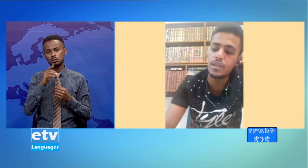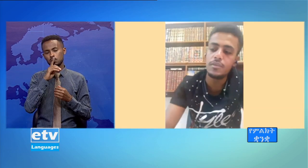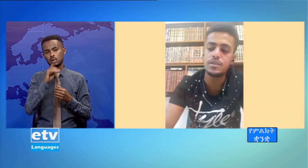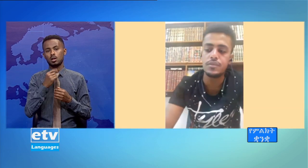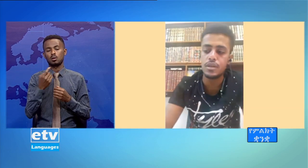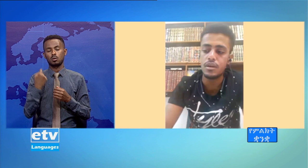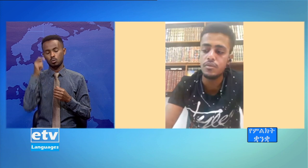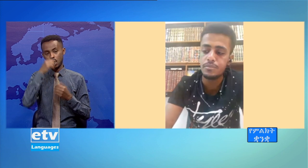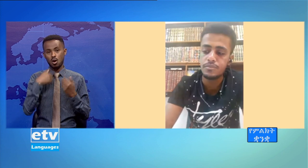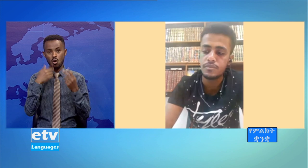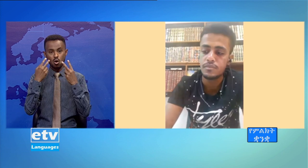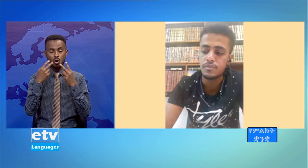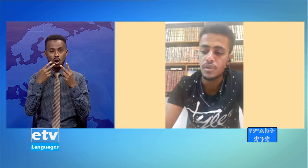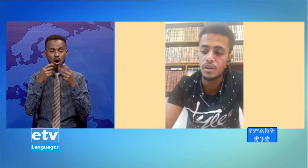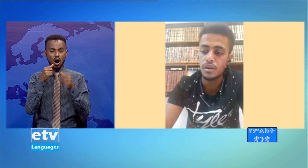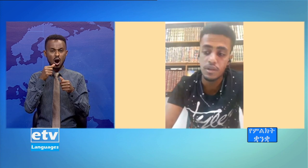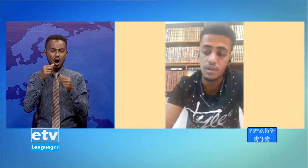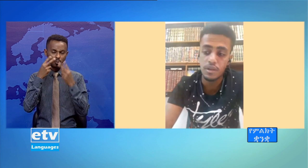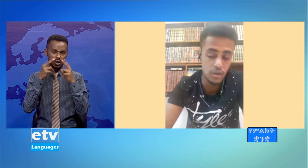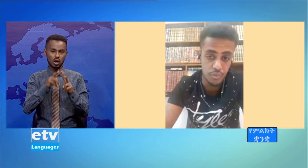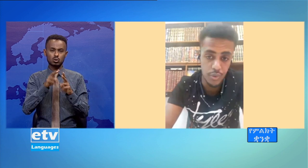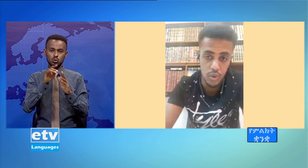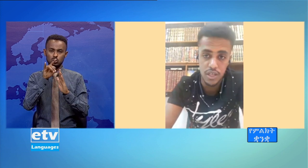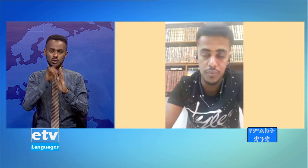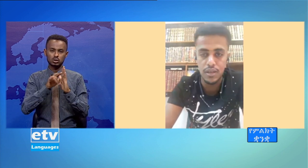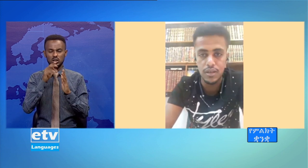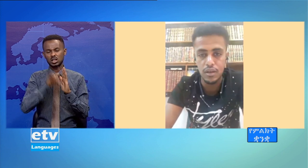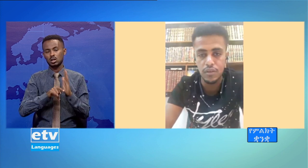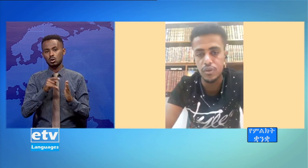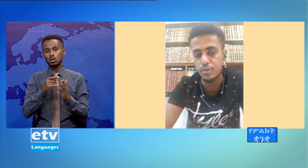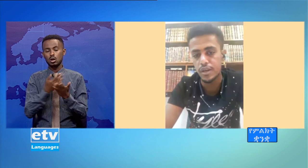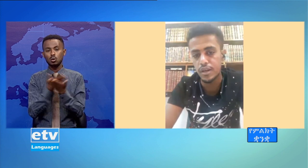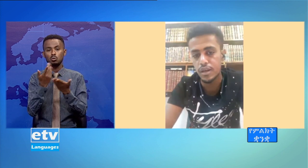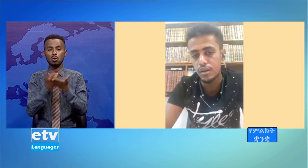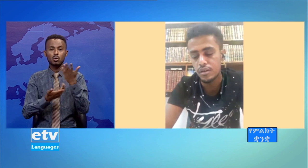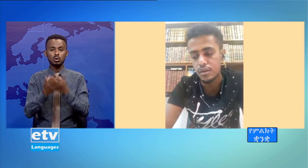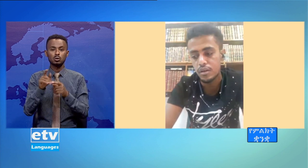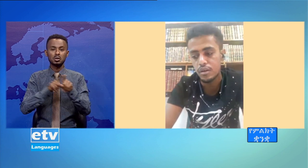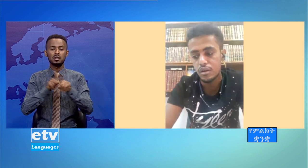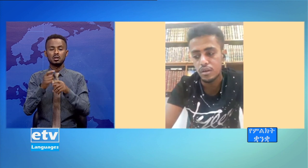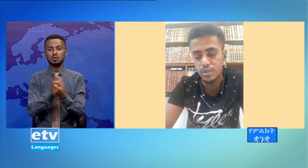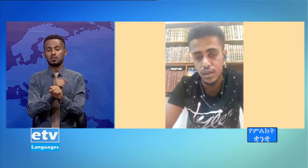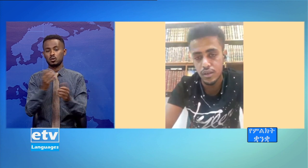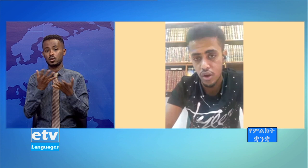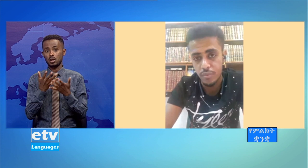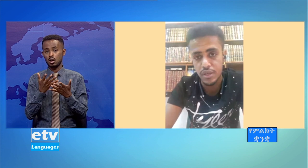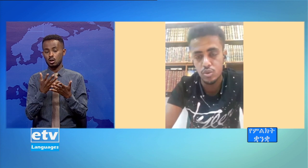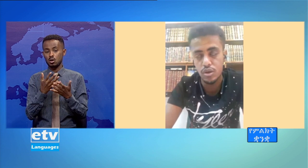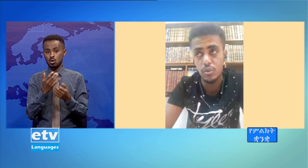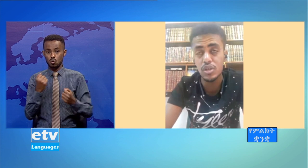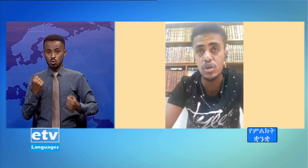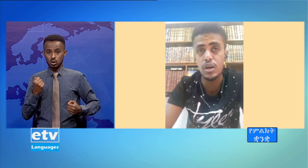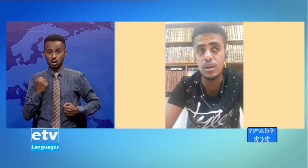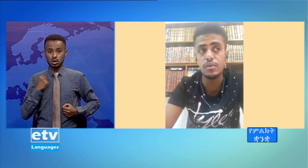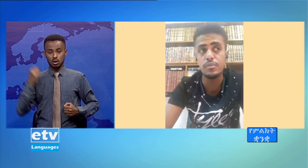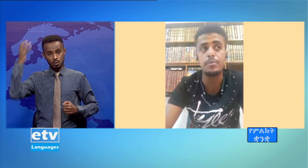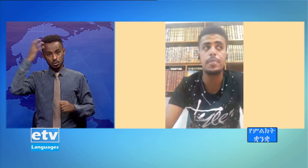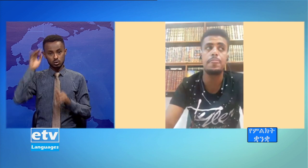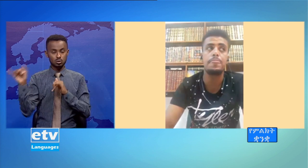በጣም ለዘብተኛ ነው። ነገሮች በውይይት በድርድር እንዲፈቱ ይፈልጋል። ወታደራዊ መንግስቱ ደግሞ